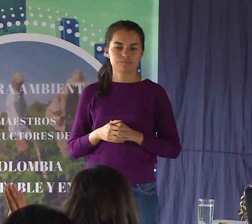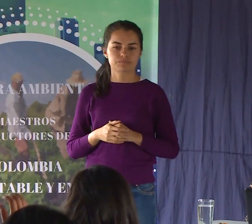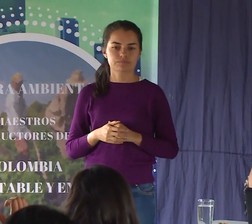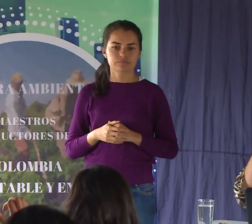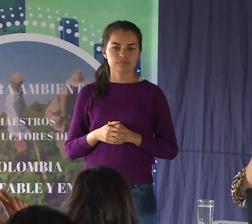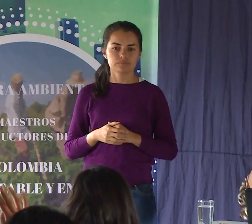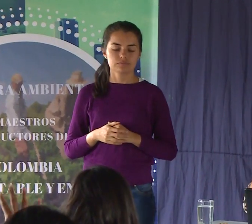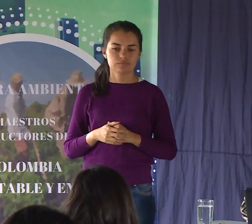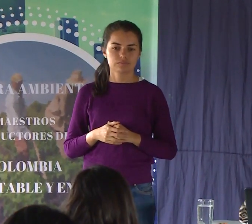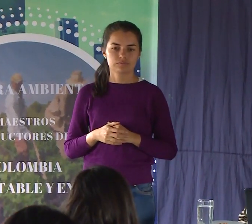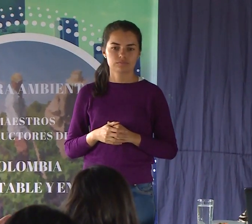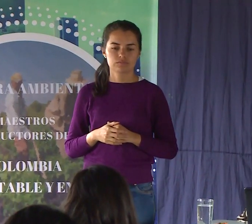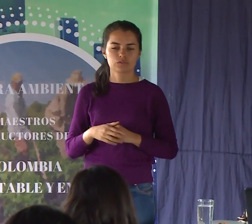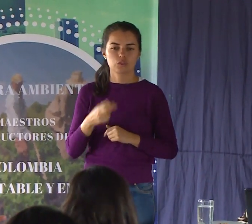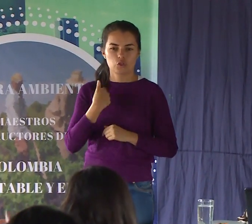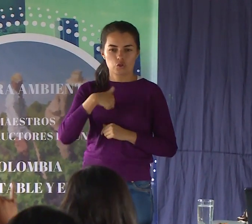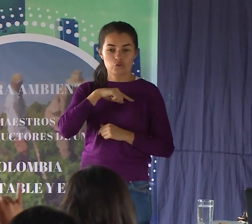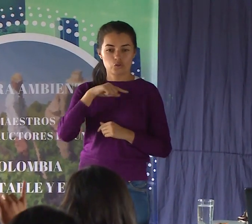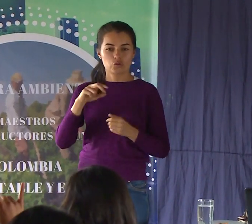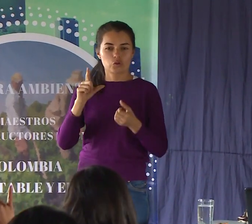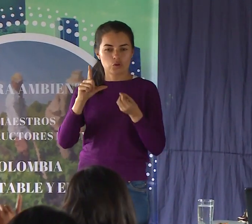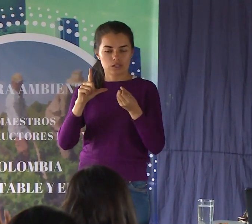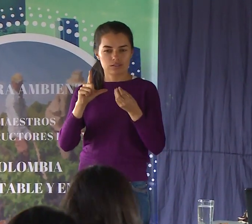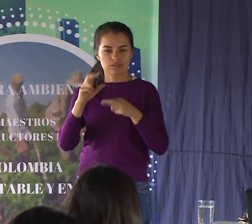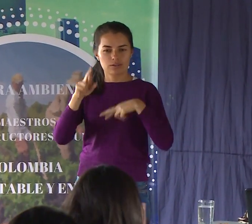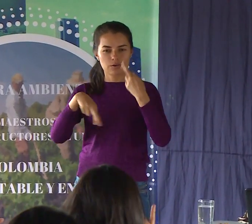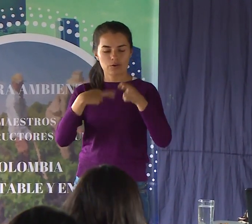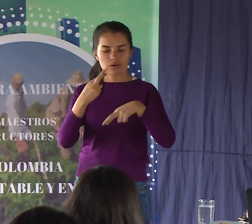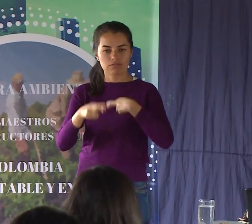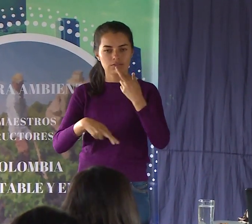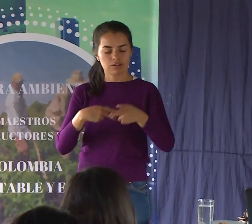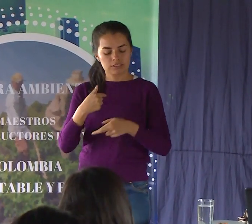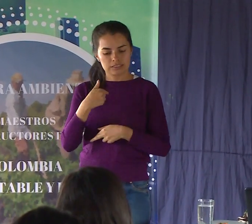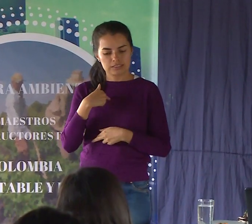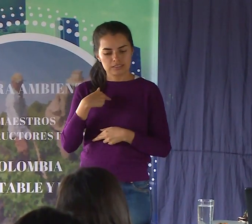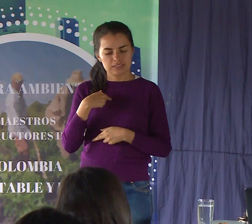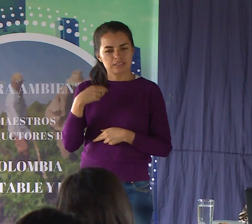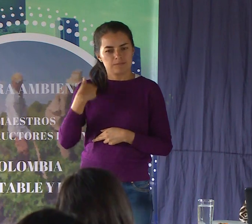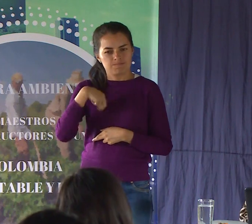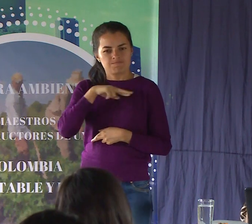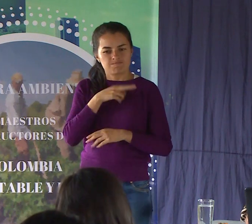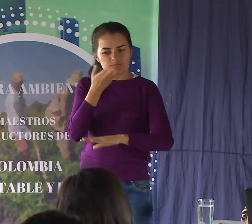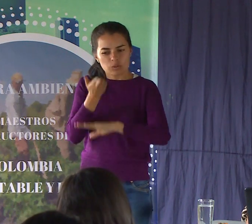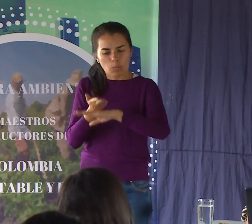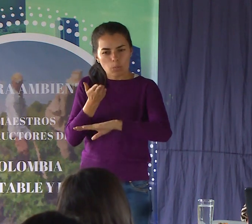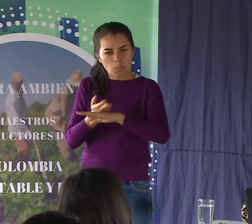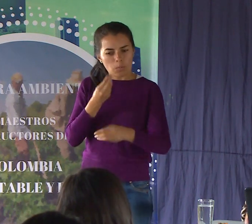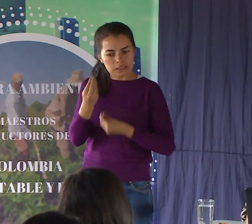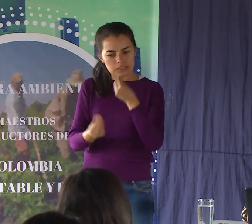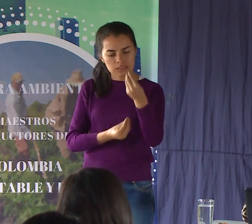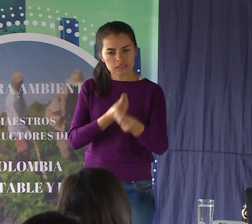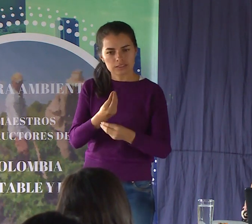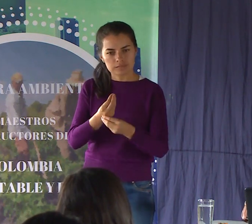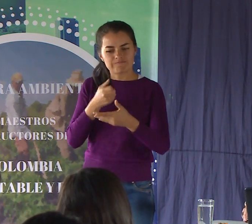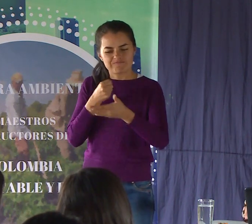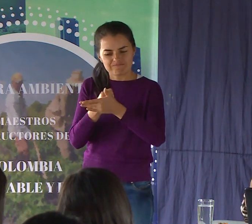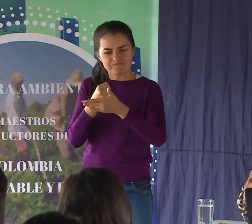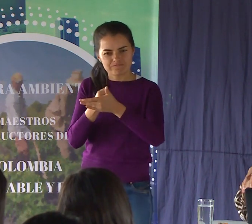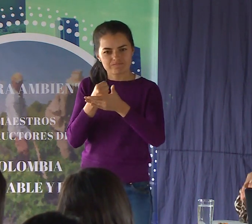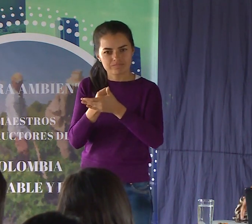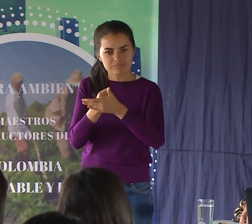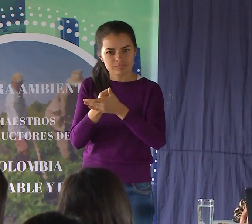nosotros nos arriesgamos desde la licenciatura en recreación a decir, queremos pensar en que las propuestas que hagamos intenten